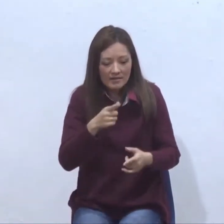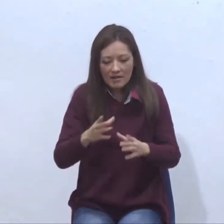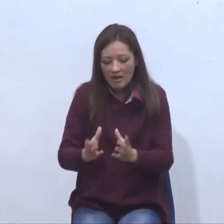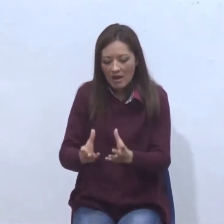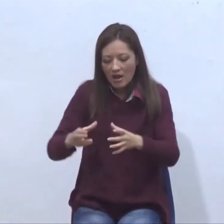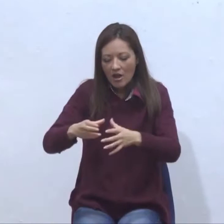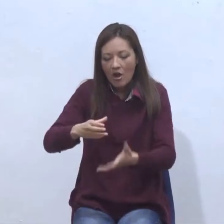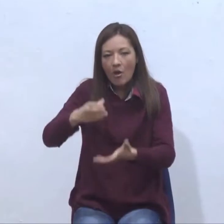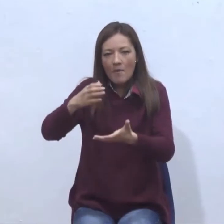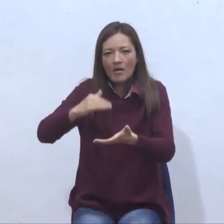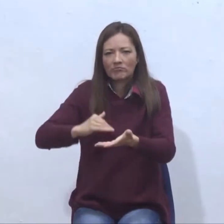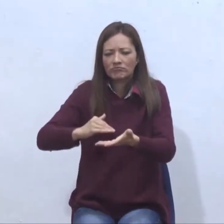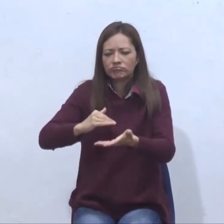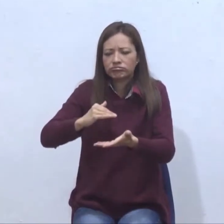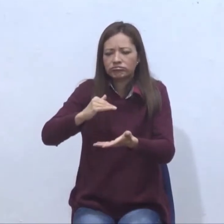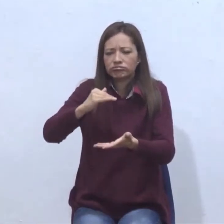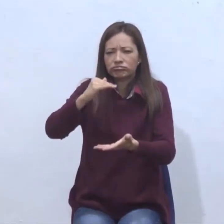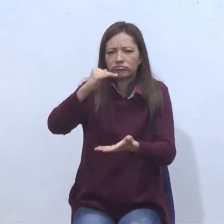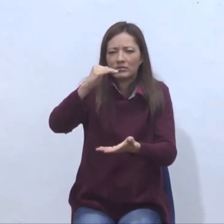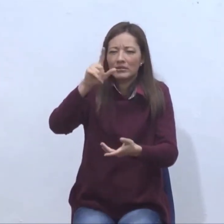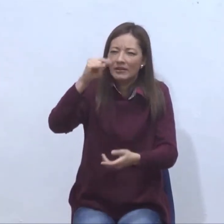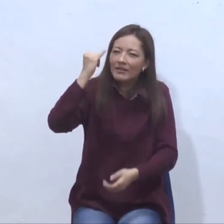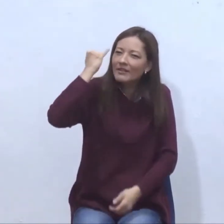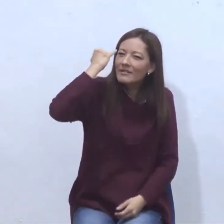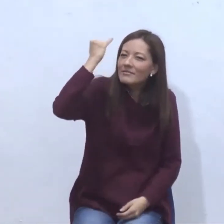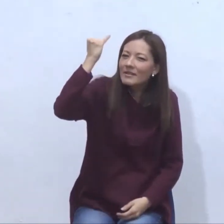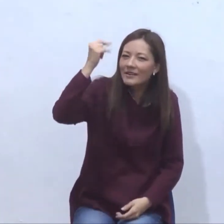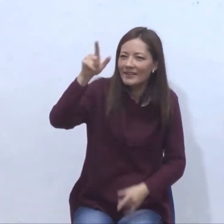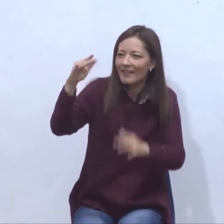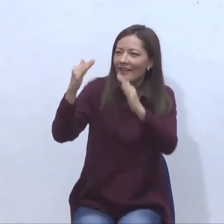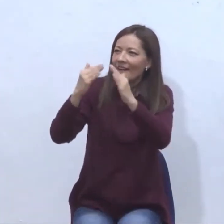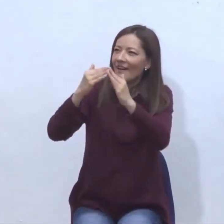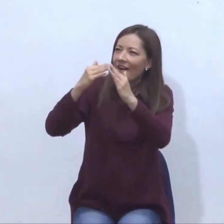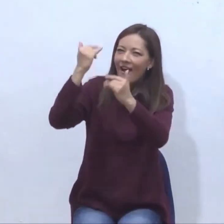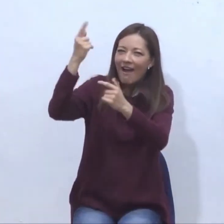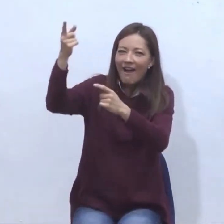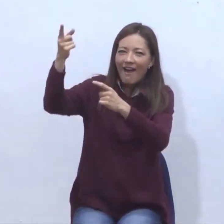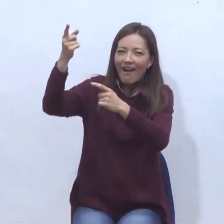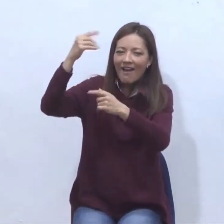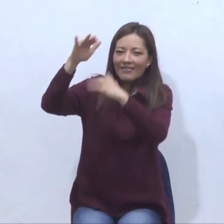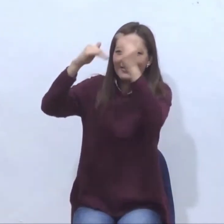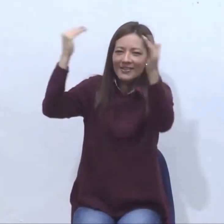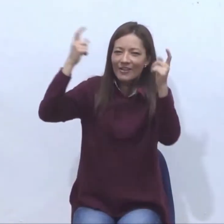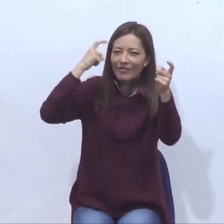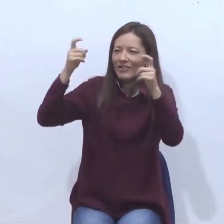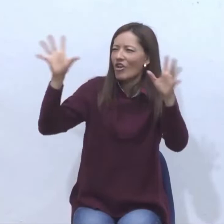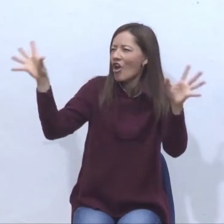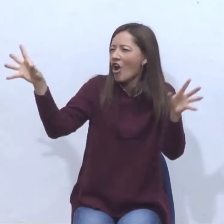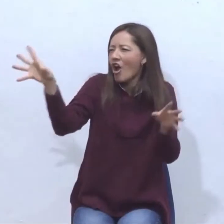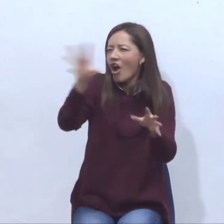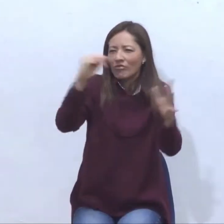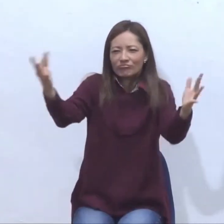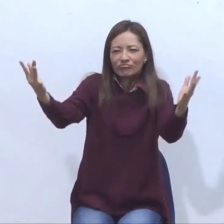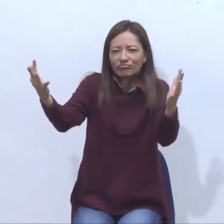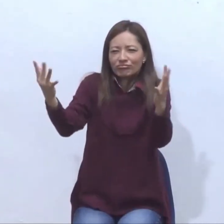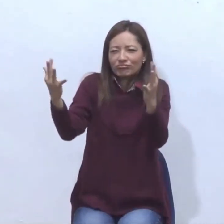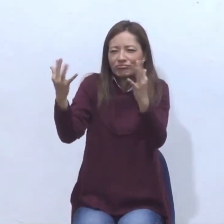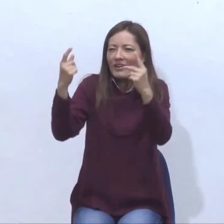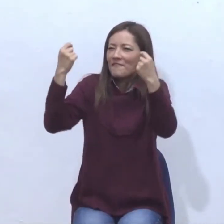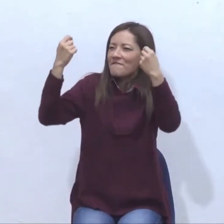está rebosando. Usted se imagina cuando estemos allá en la casa, será una fiesta, todos congregados. Pero también dice el